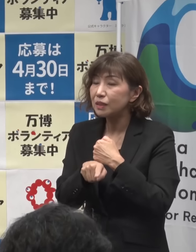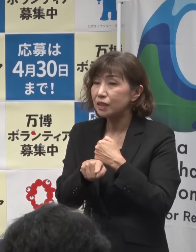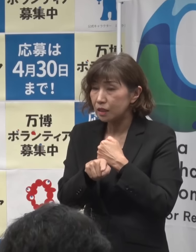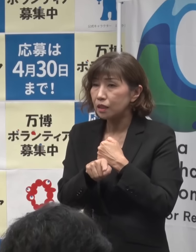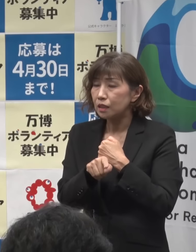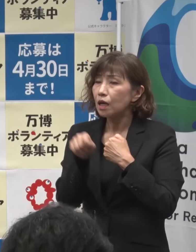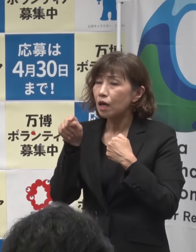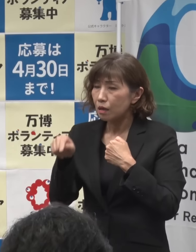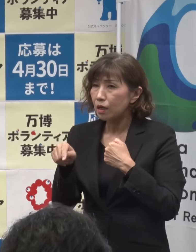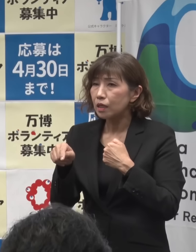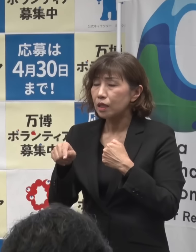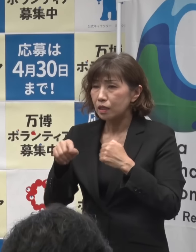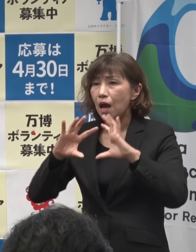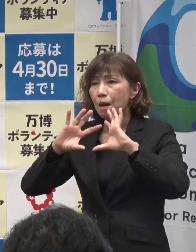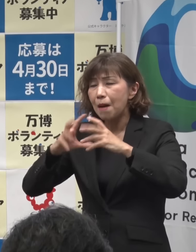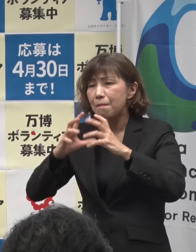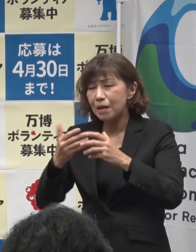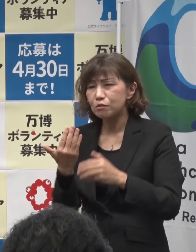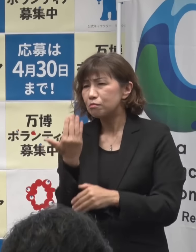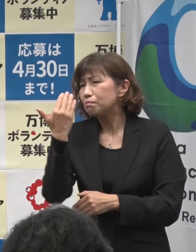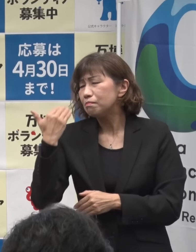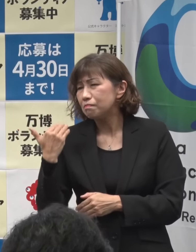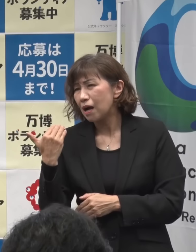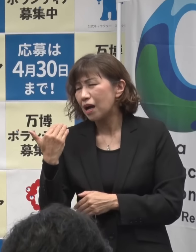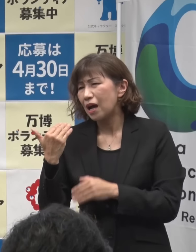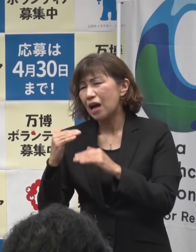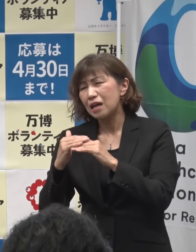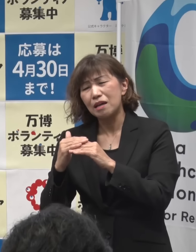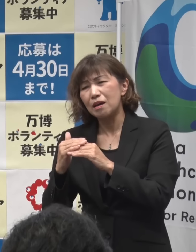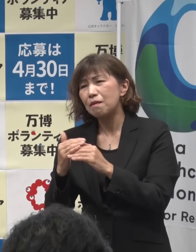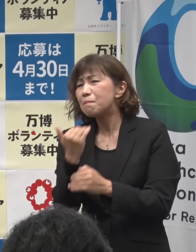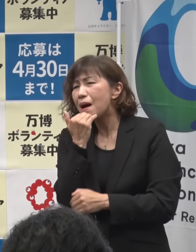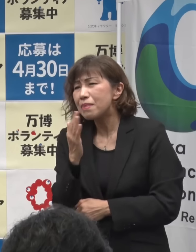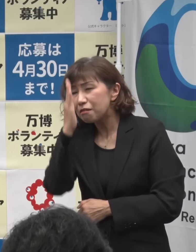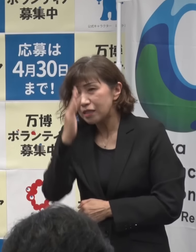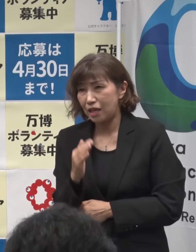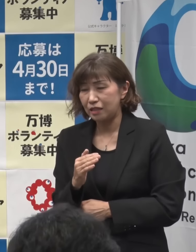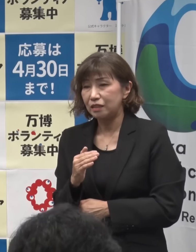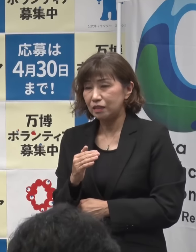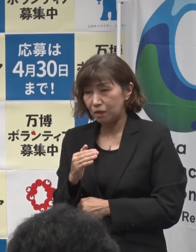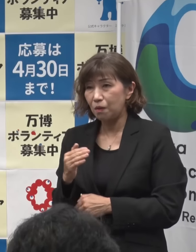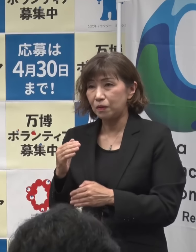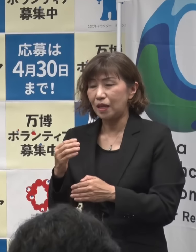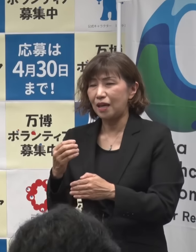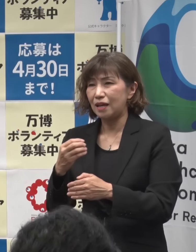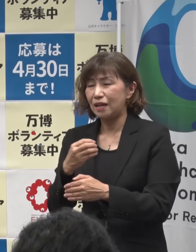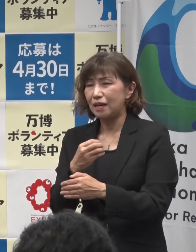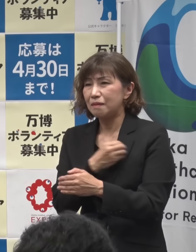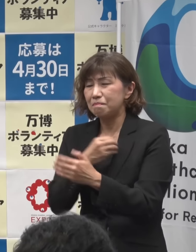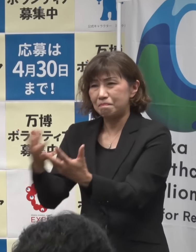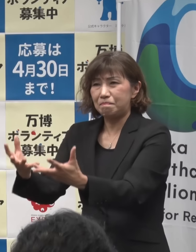という注文がありまして、で実際に今この検討会議が始まってですね、こう会議のスケジュール感